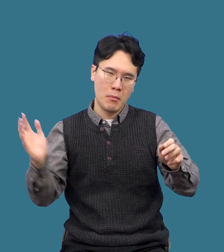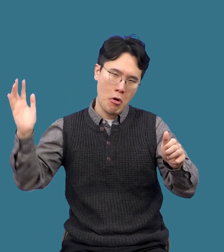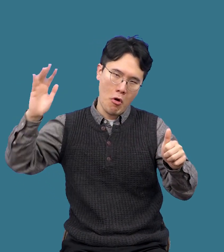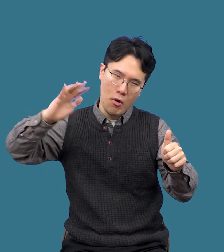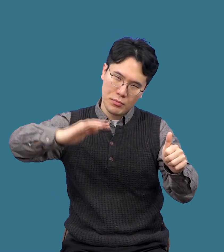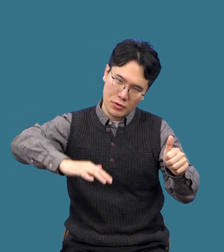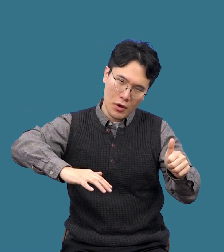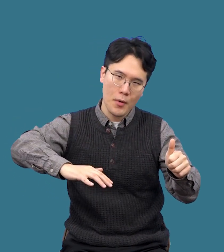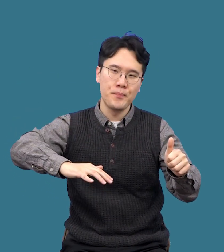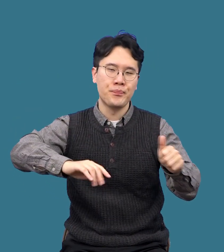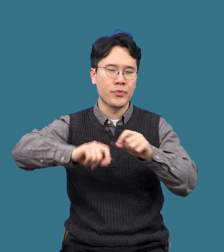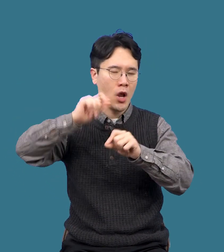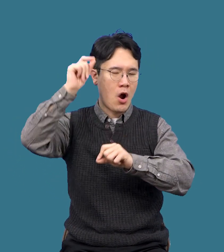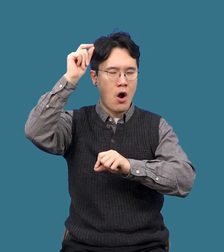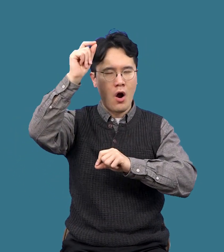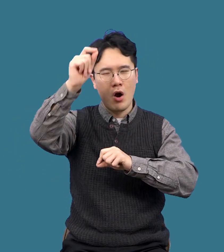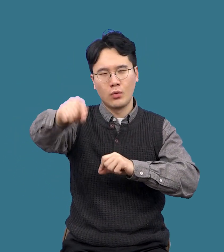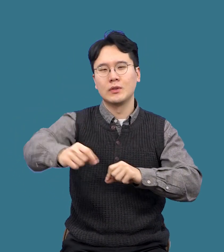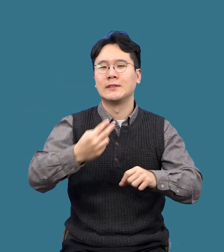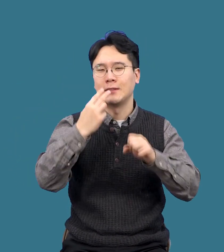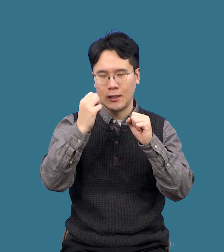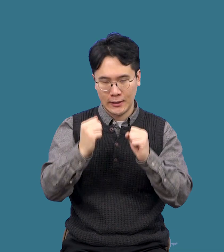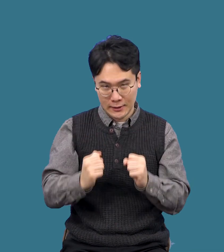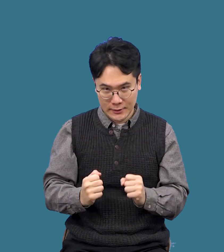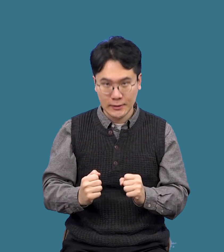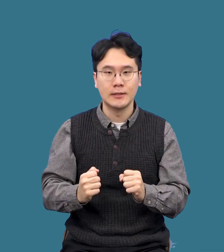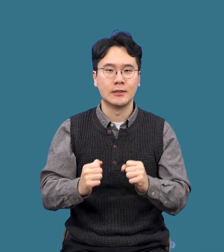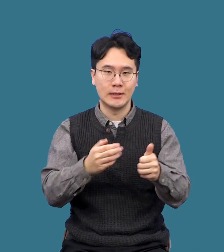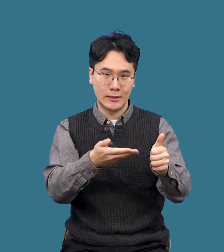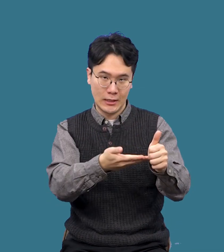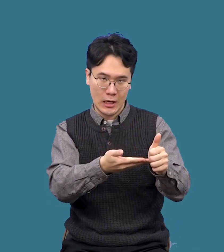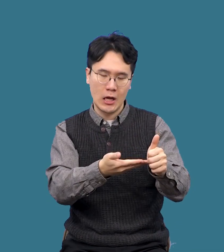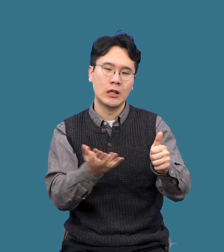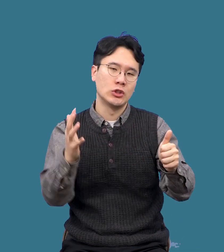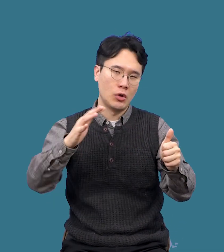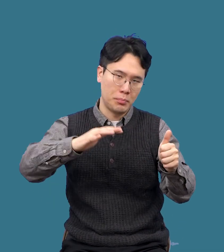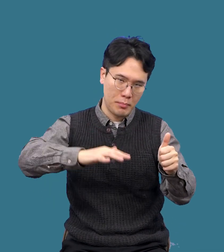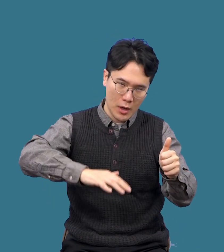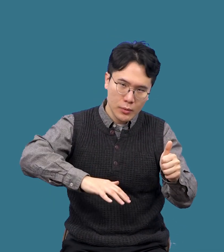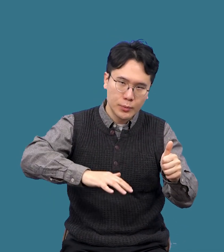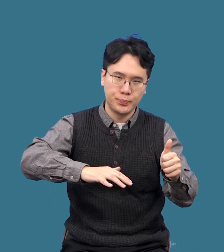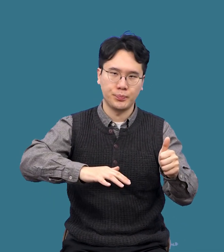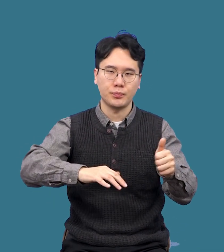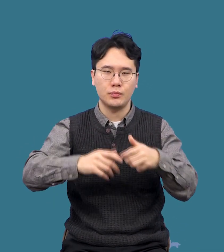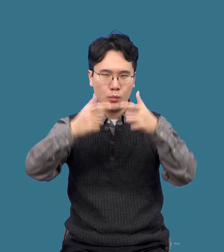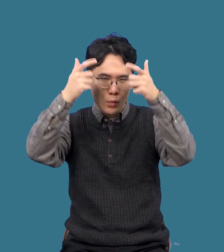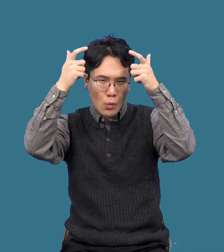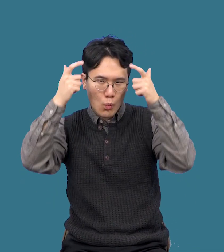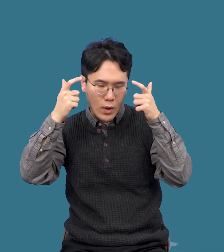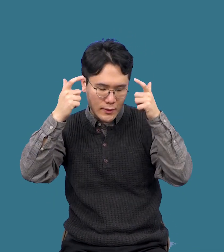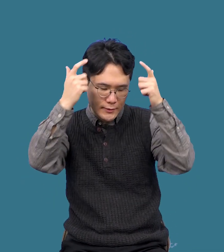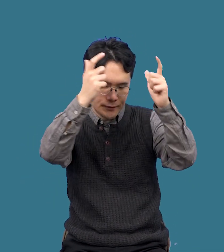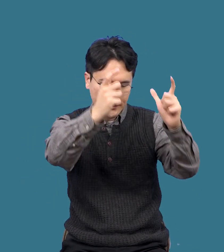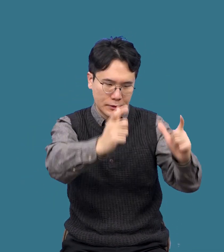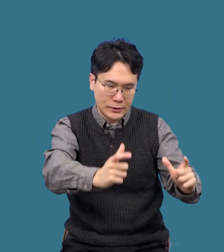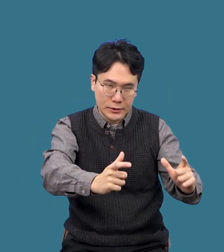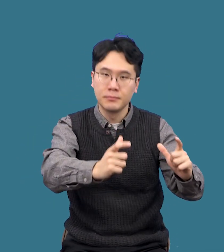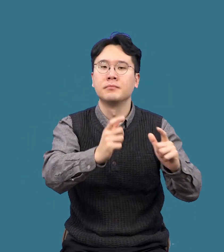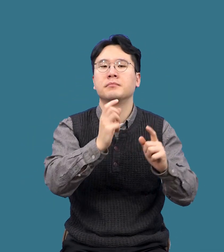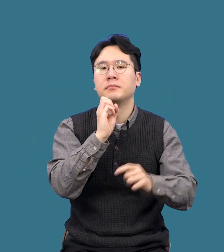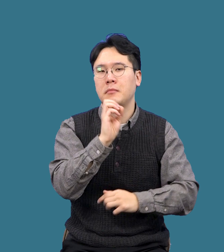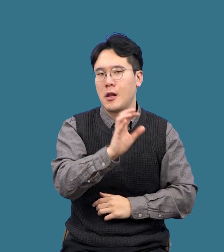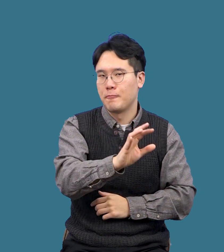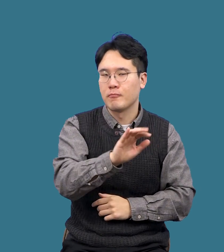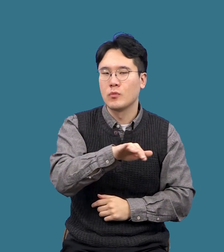세세토록 살아계시는 이에게 경배하고 자기의 관을 보좌 앞에 드리며 이르되,